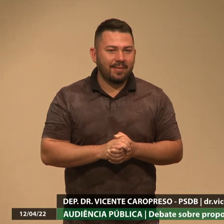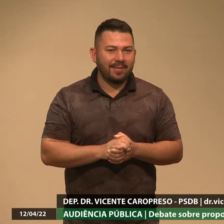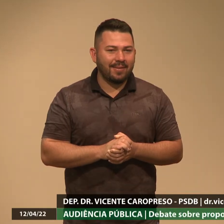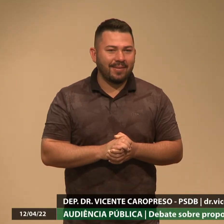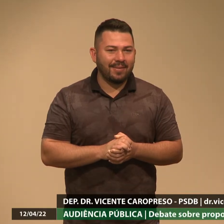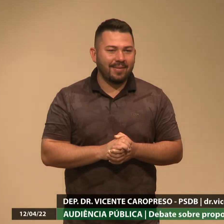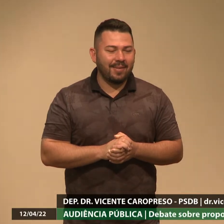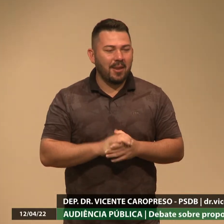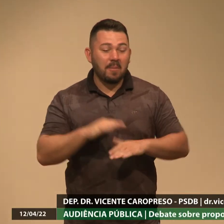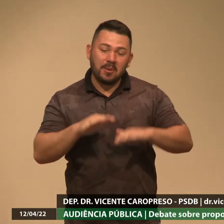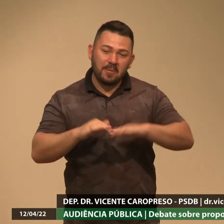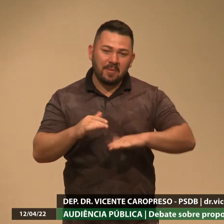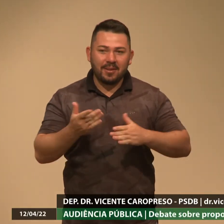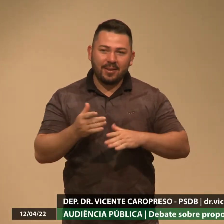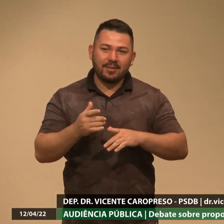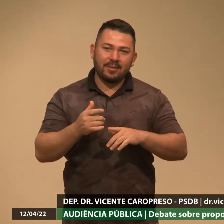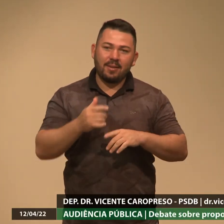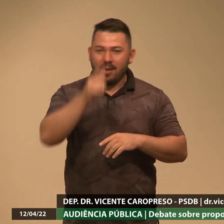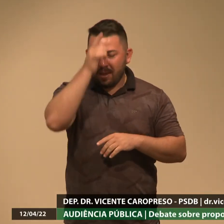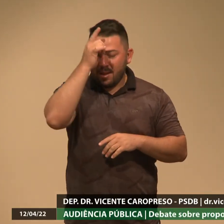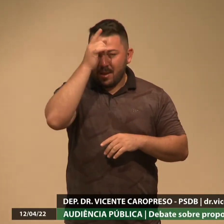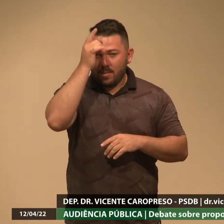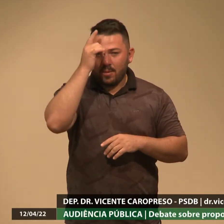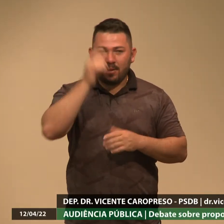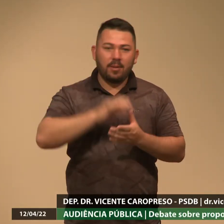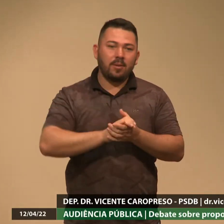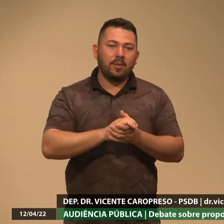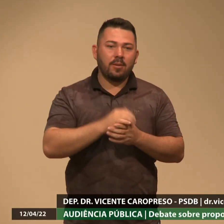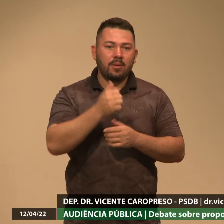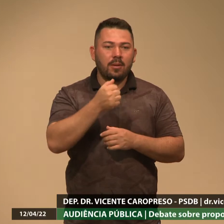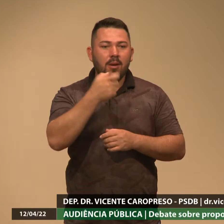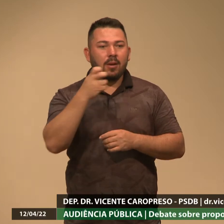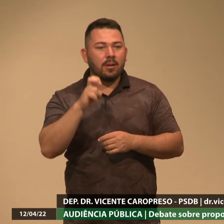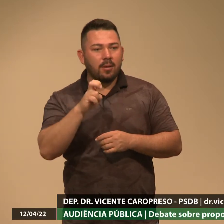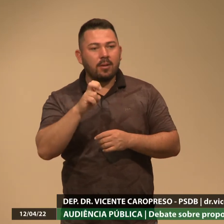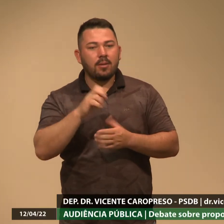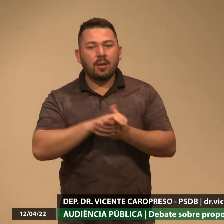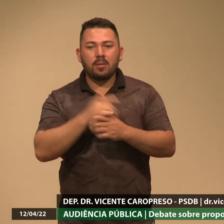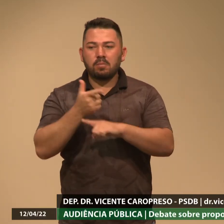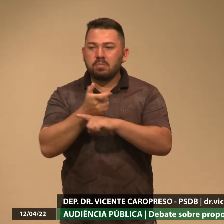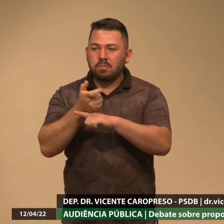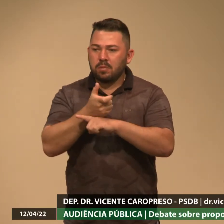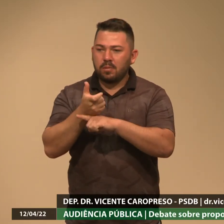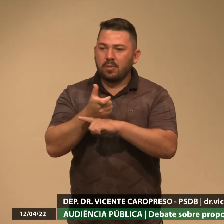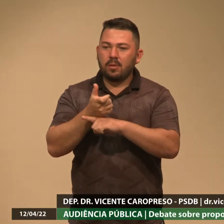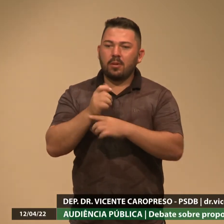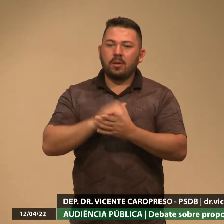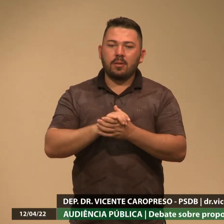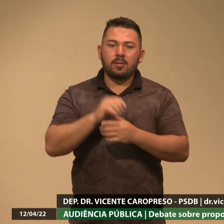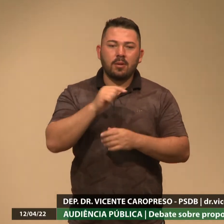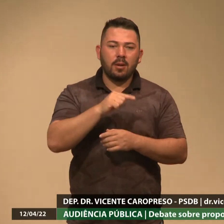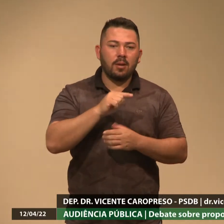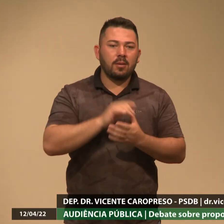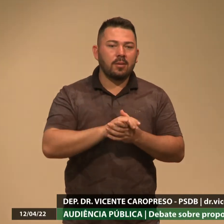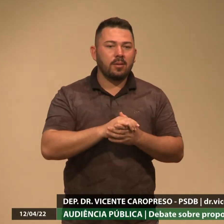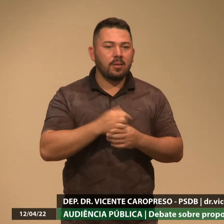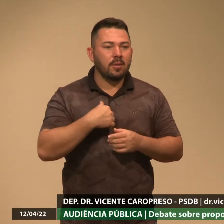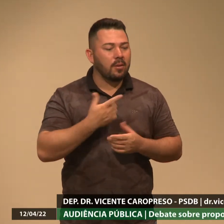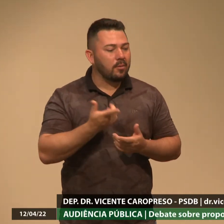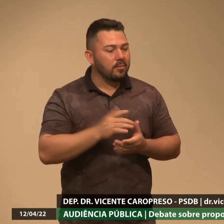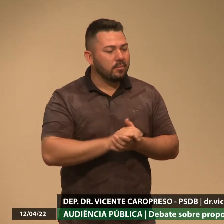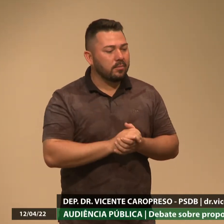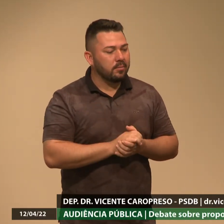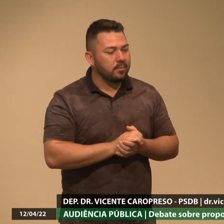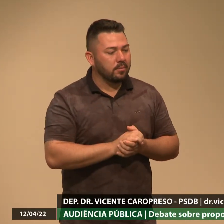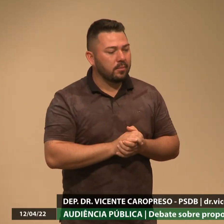É é mais ou menos assim ó a 25ª festa dos atiradores do Bairro Rio da Luz isso aqui é o que o que eu ligo